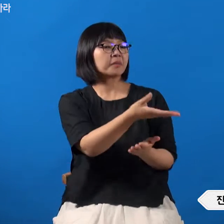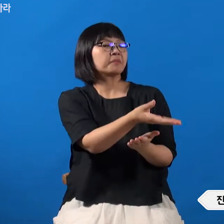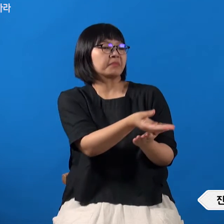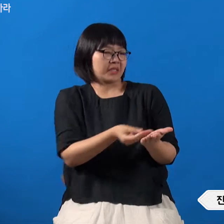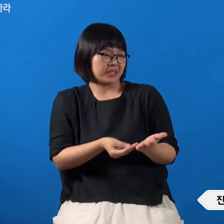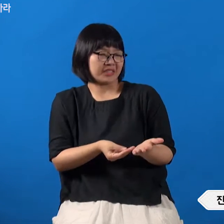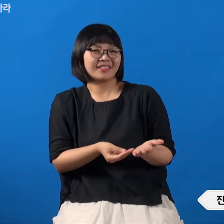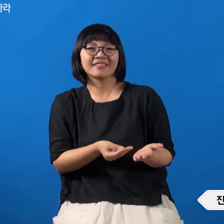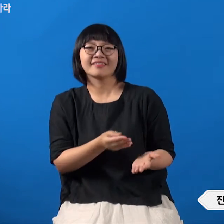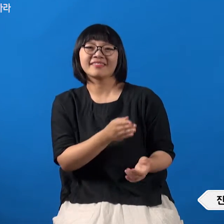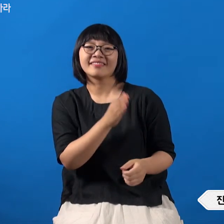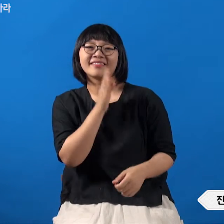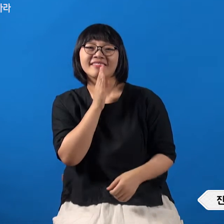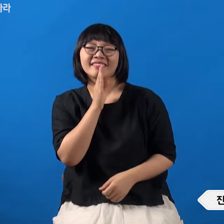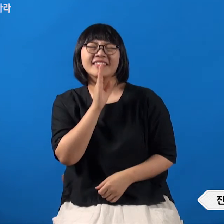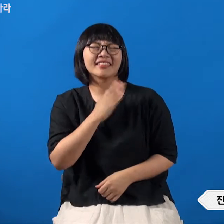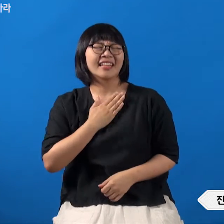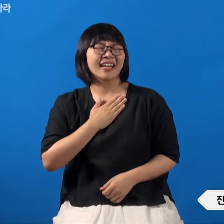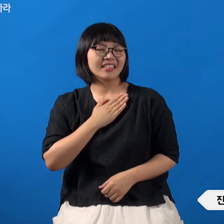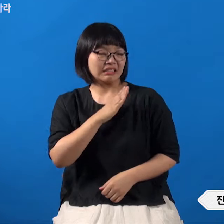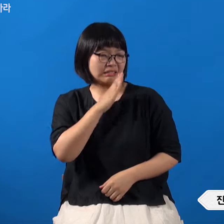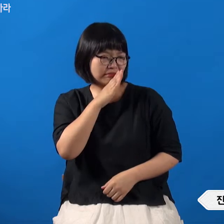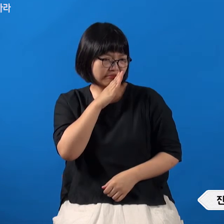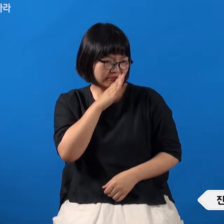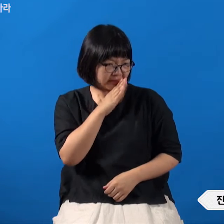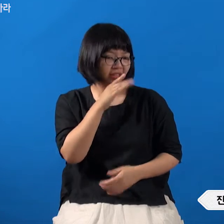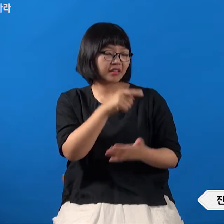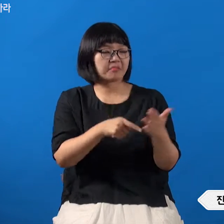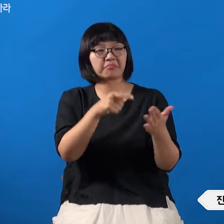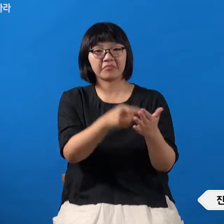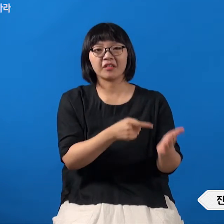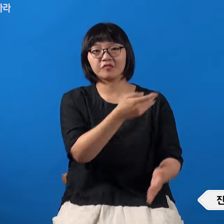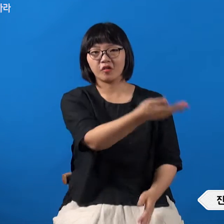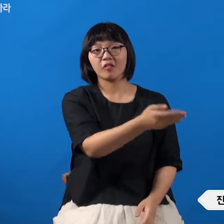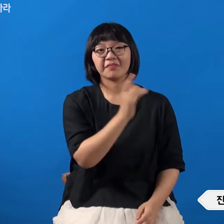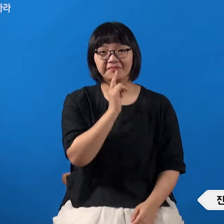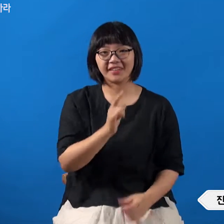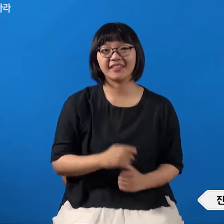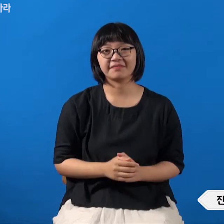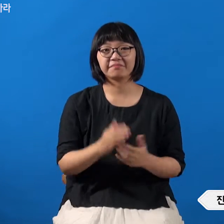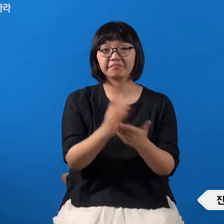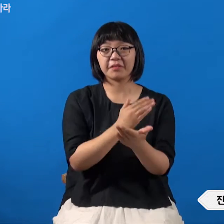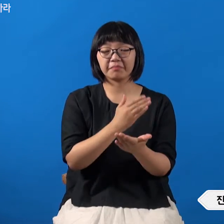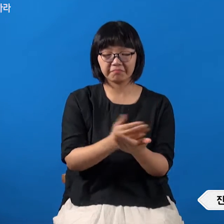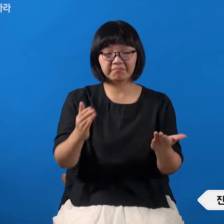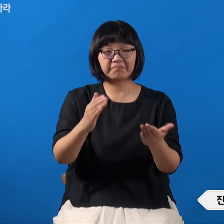선행을 갚으리라 라고 말씀하시며, 베푸는 삶 가운데